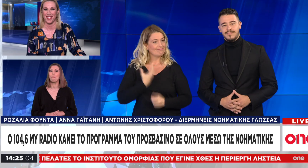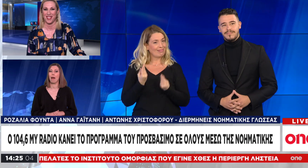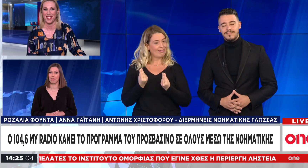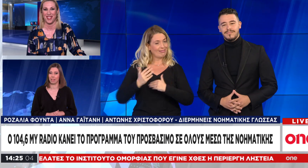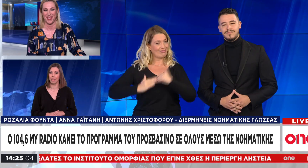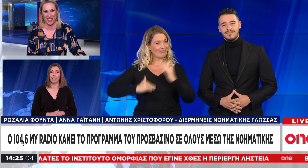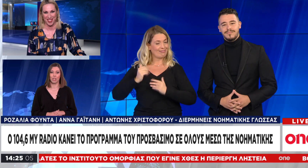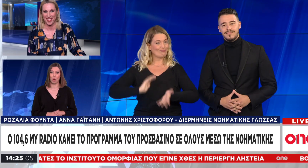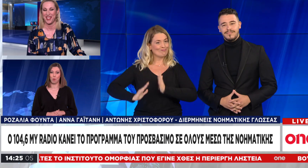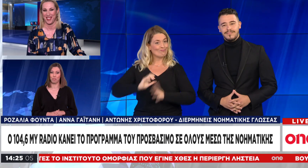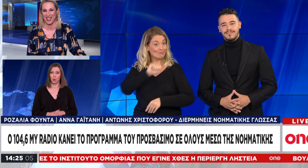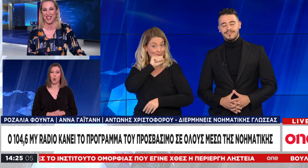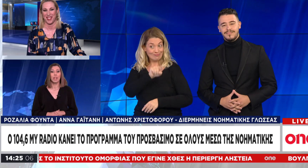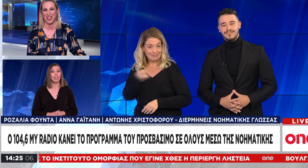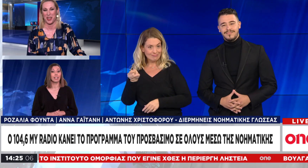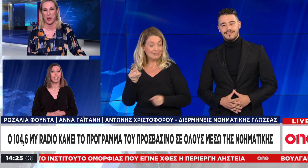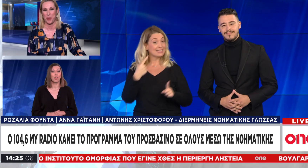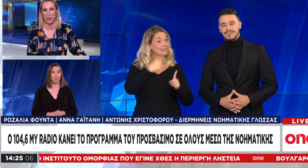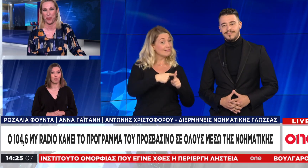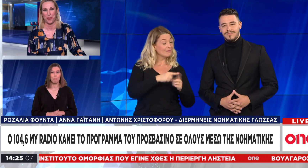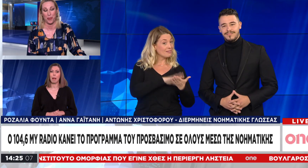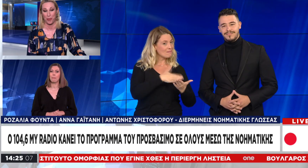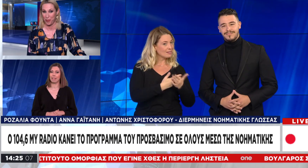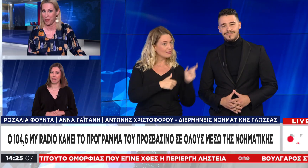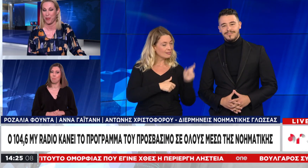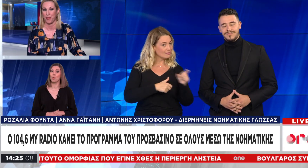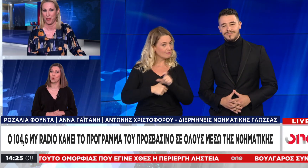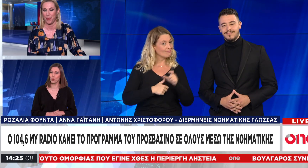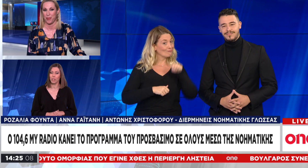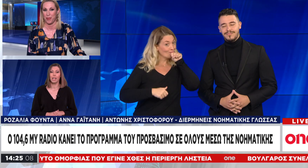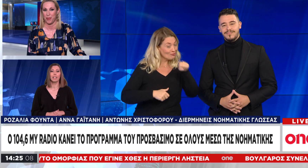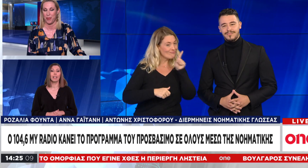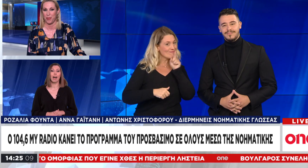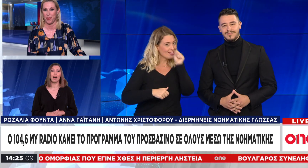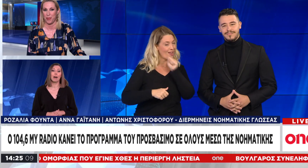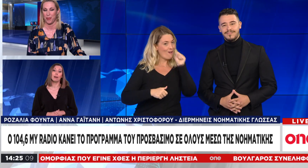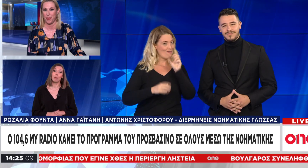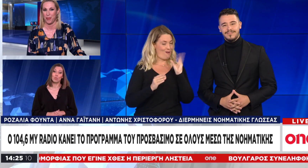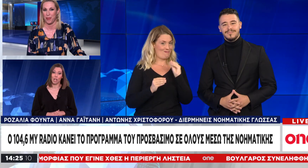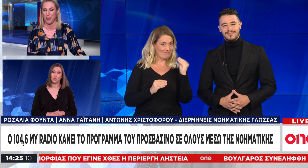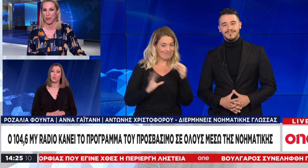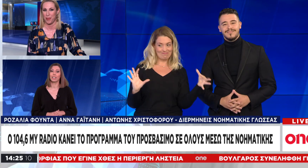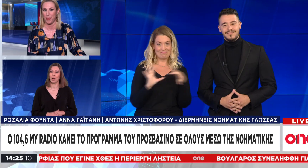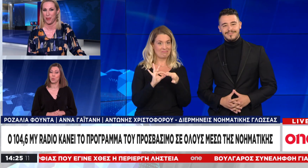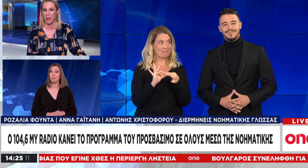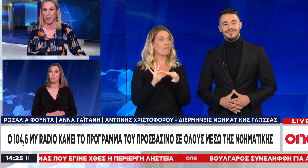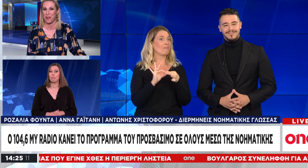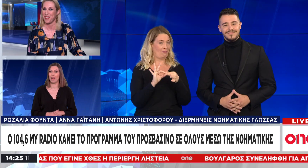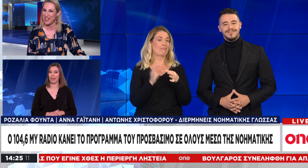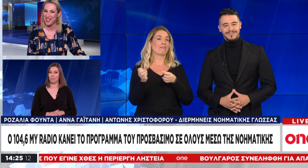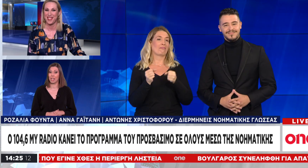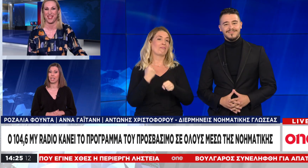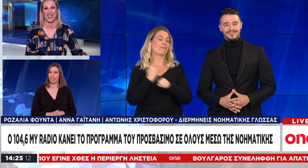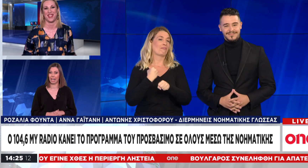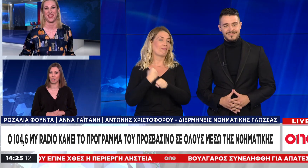ομάδα γύρω από αυτό γιατί και οι κωφοί πραγματικά μπορούν να παρουσιάσουν τα τραγούδια με πολύ μεγάλη